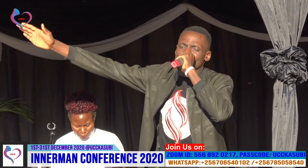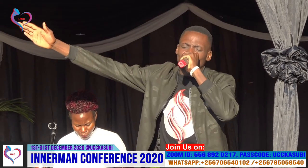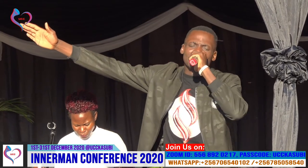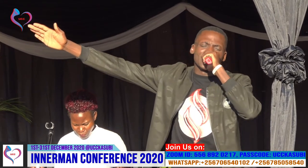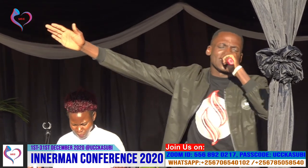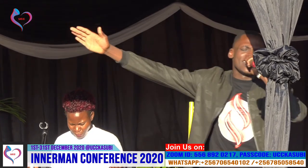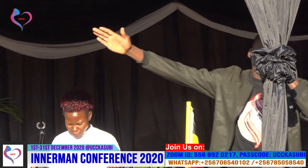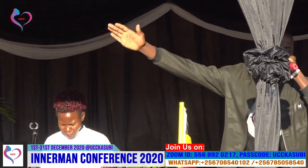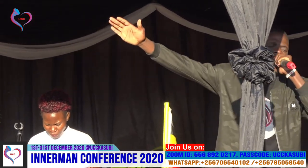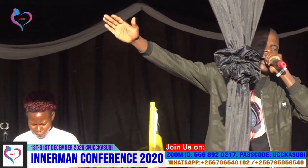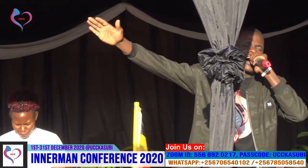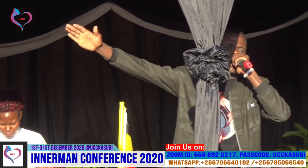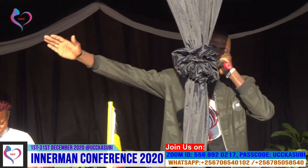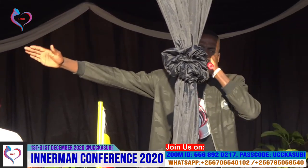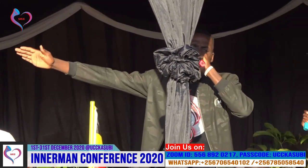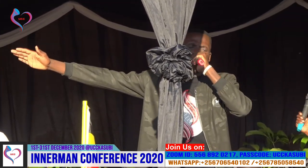Olumu tetubitegeera